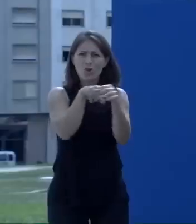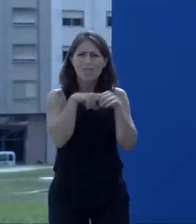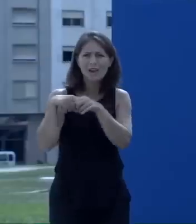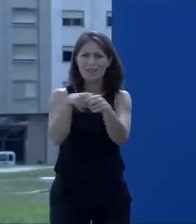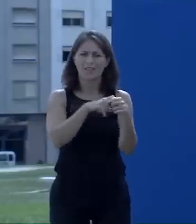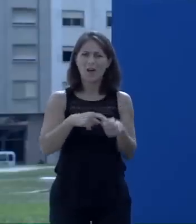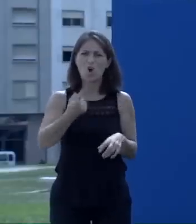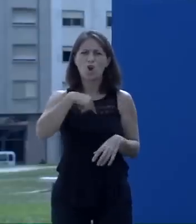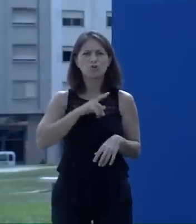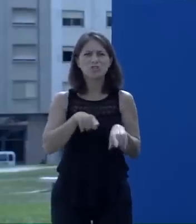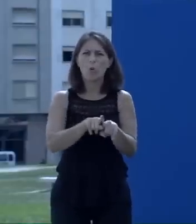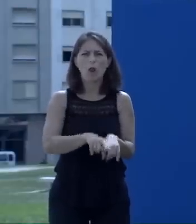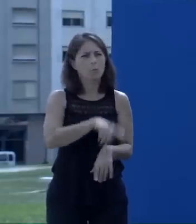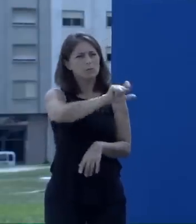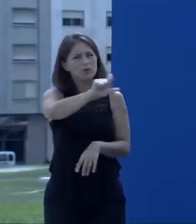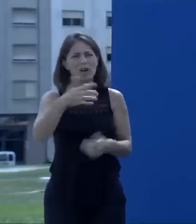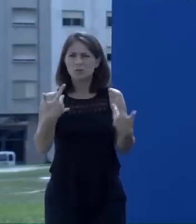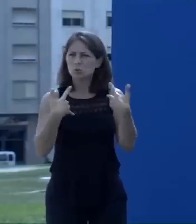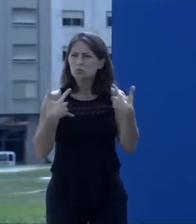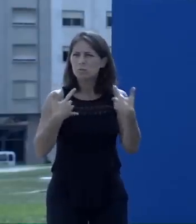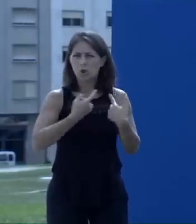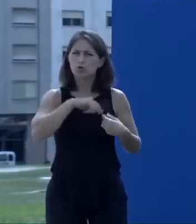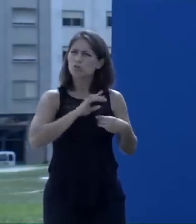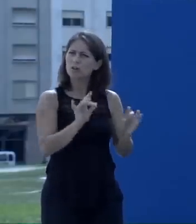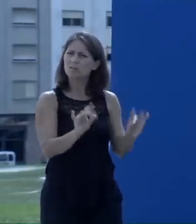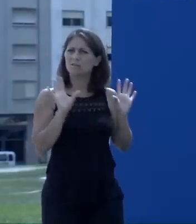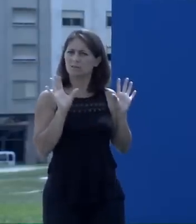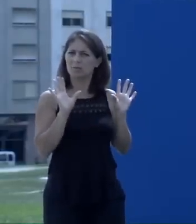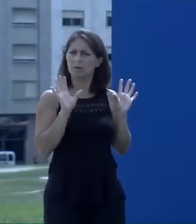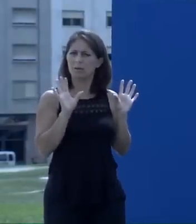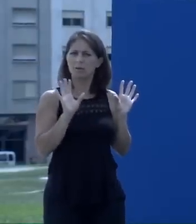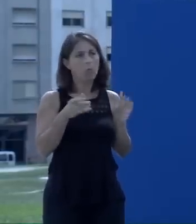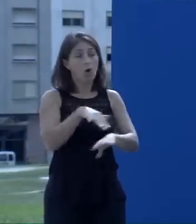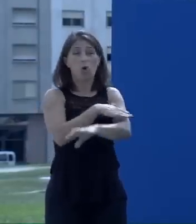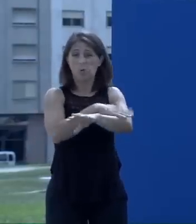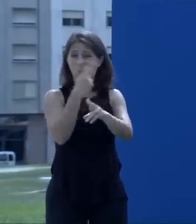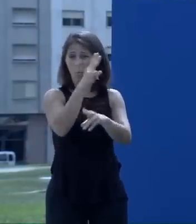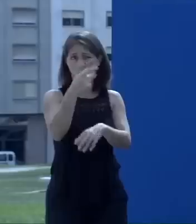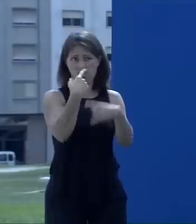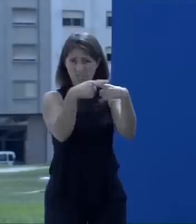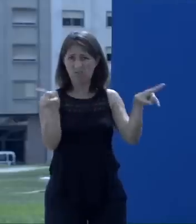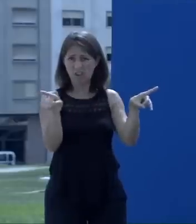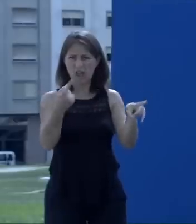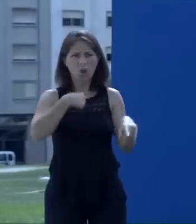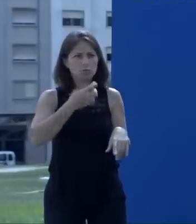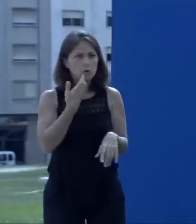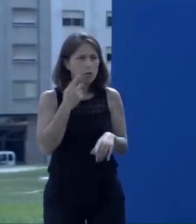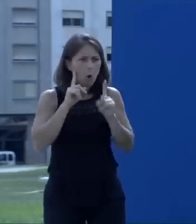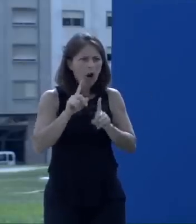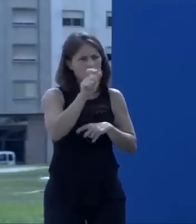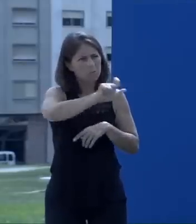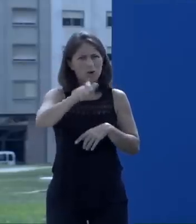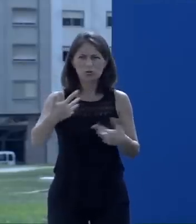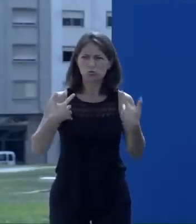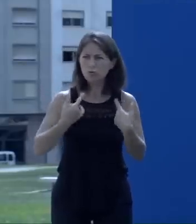Nós somos sensibles ao sufrimento dos demais. A diferencia do goberno popular, nós sí que sufrimos cando sufren os demais. Non